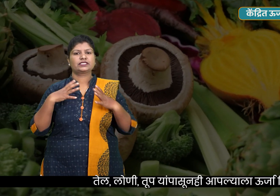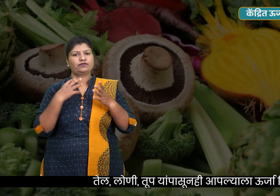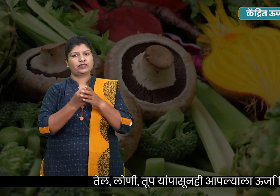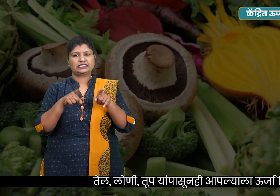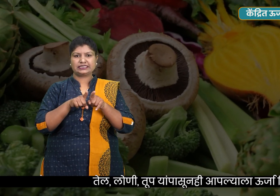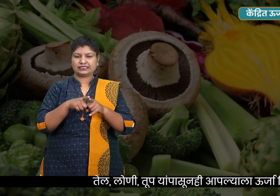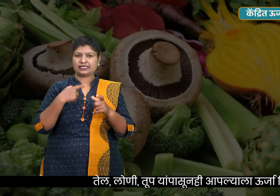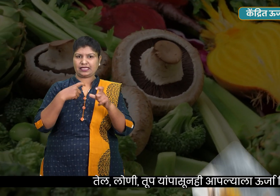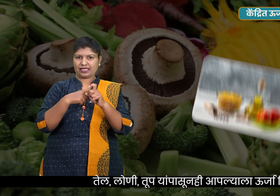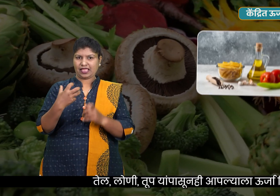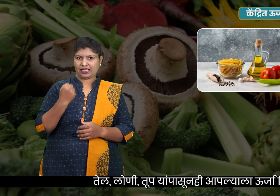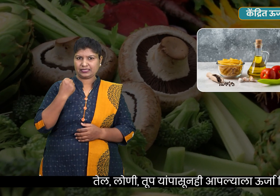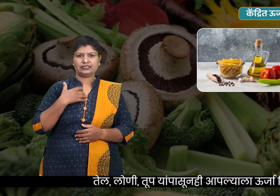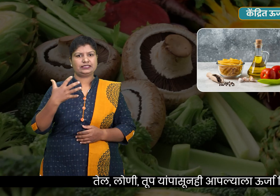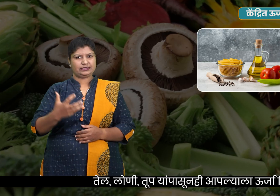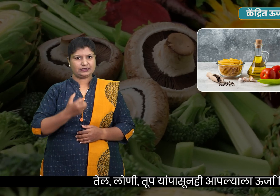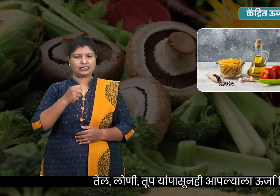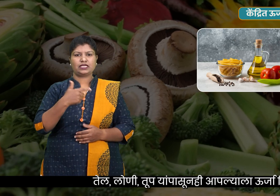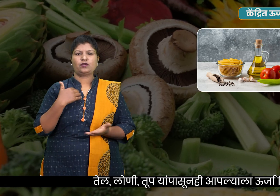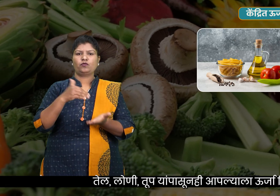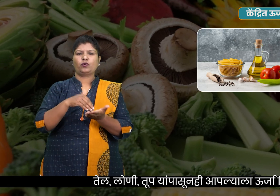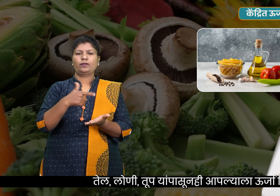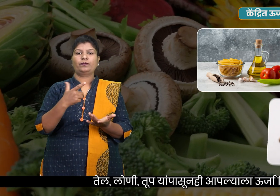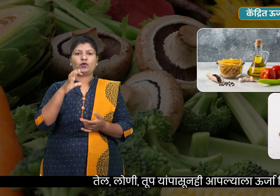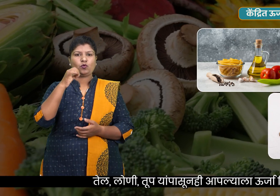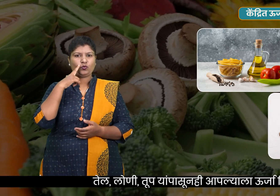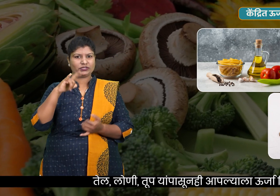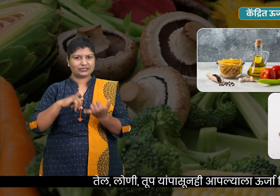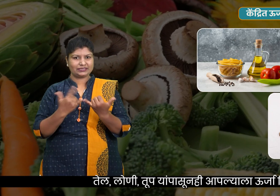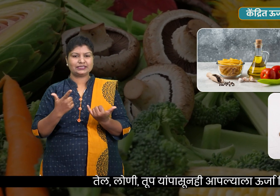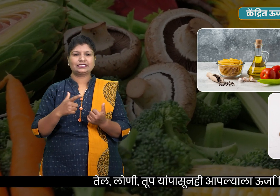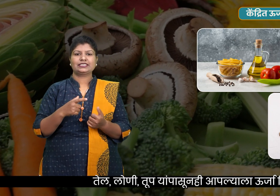तेल, लोणी, तूप यांपासूनही आपल्याला ऊर्जा मिळते.